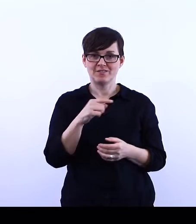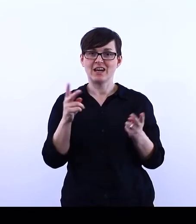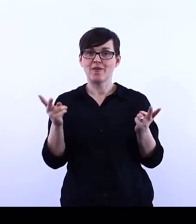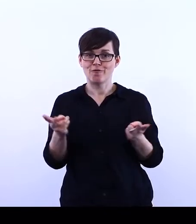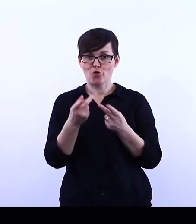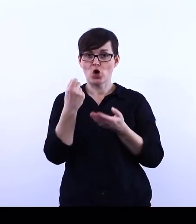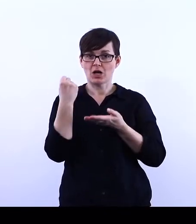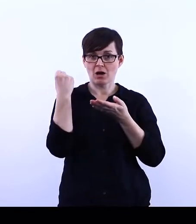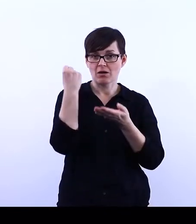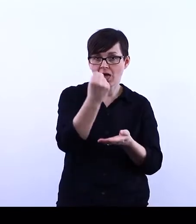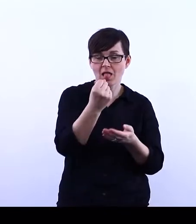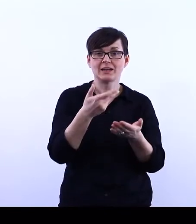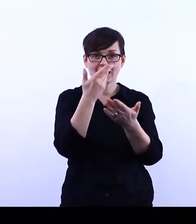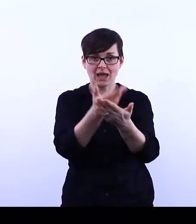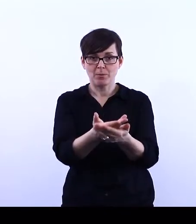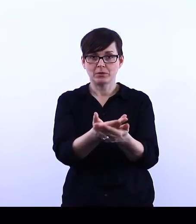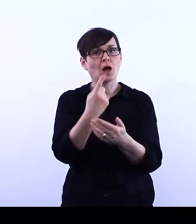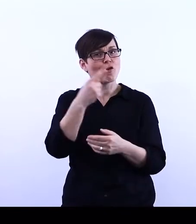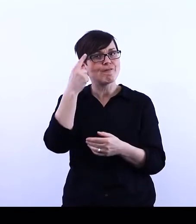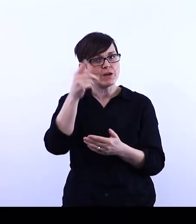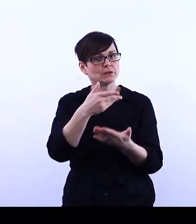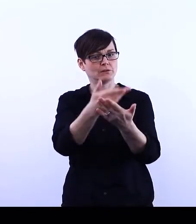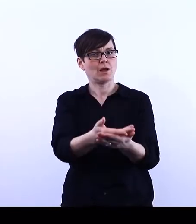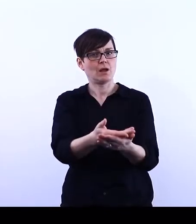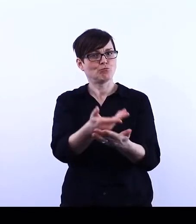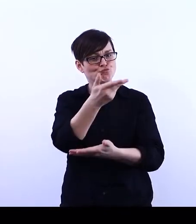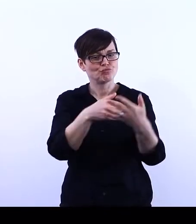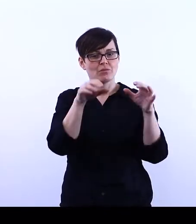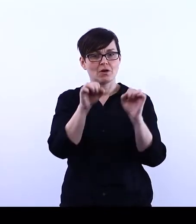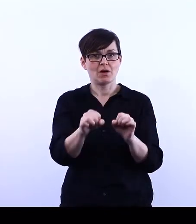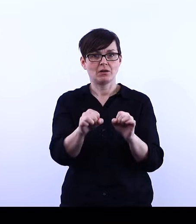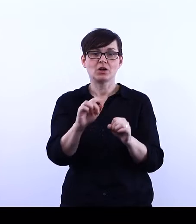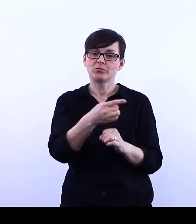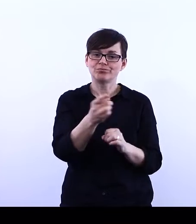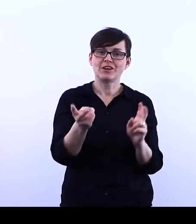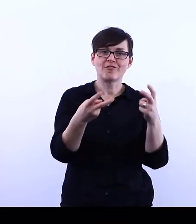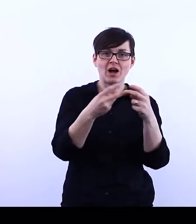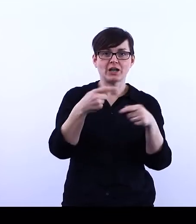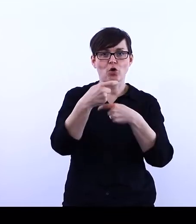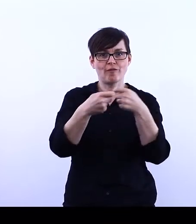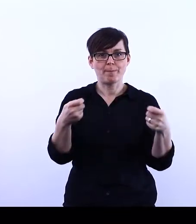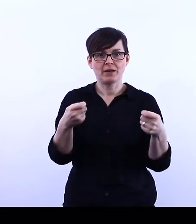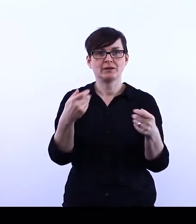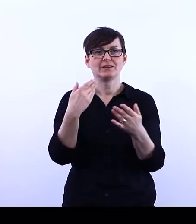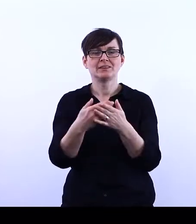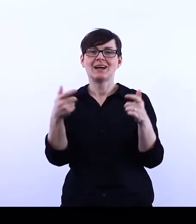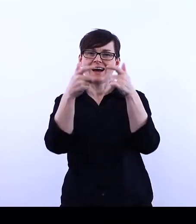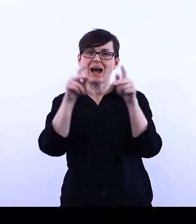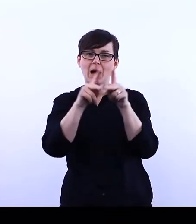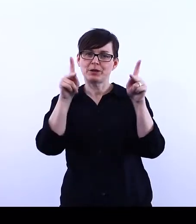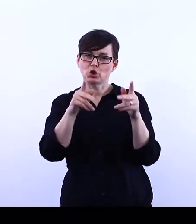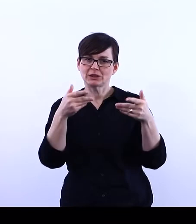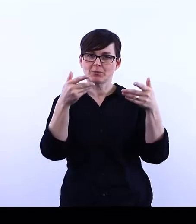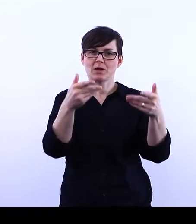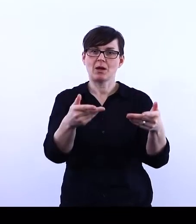wir stellen Geld und Know-how zur Verfügung, um eben in diesen Verbänden das Rahmenkonzept, dieses Setting irgendwie zu ermöglichen,